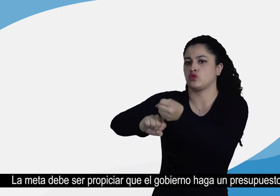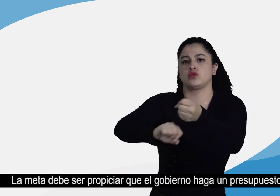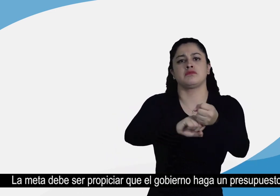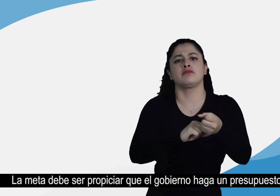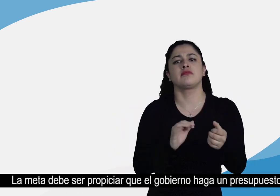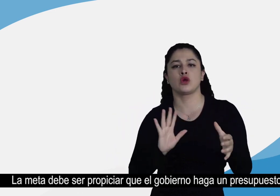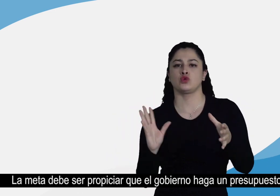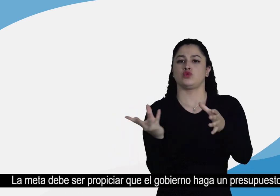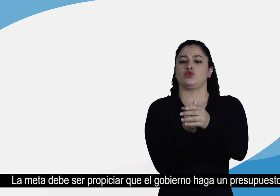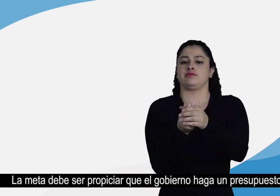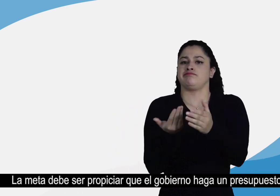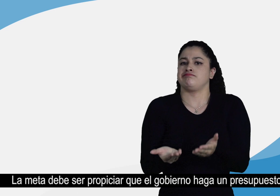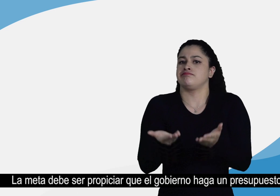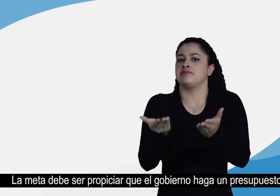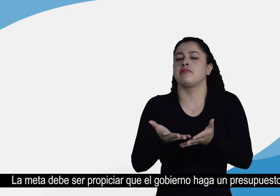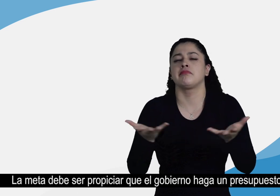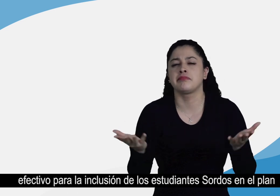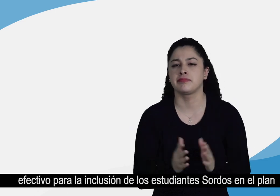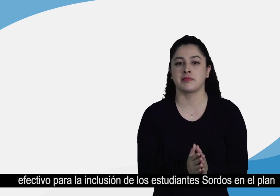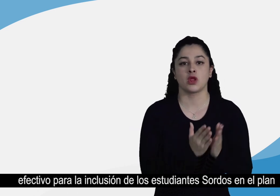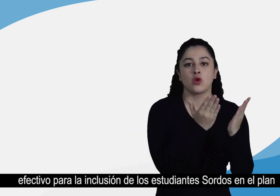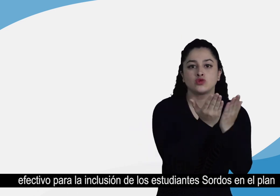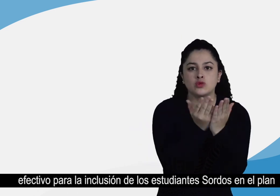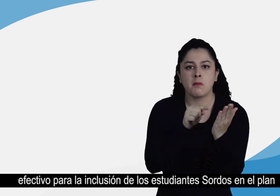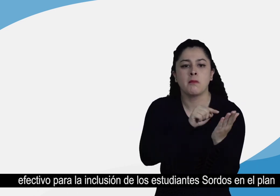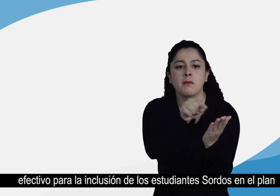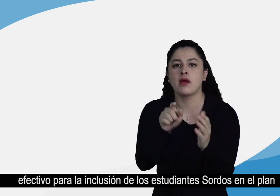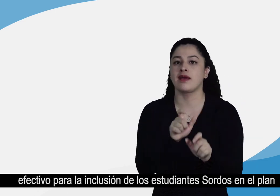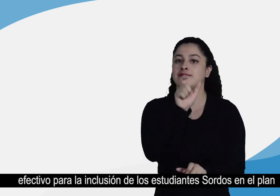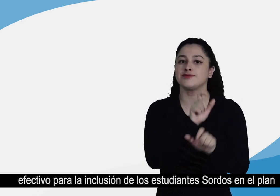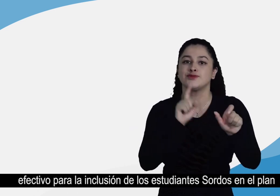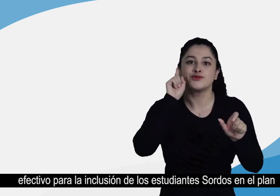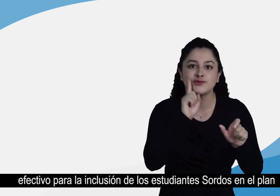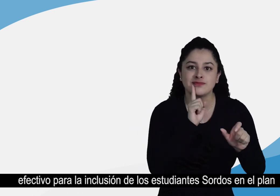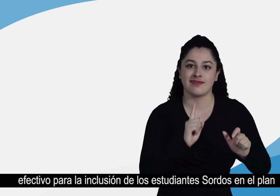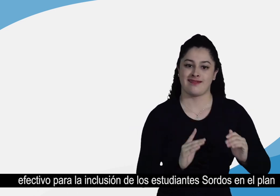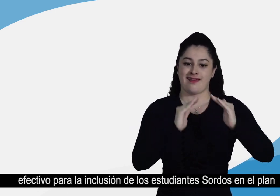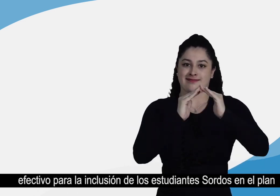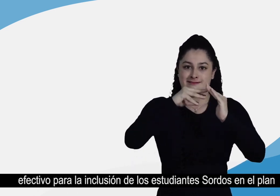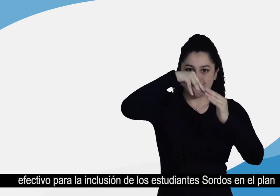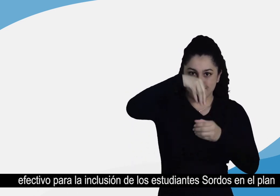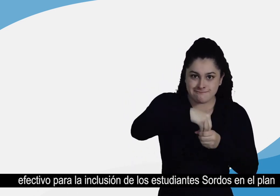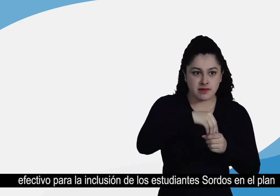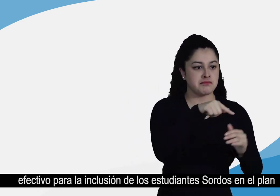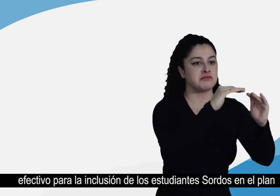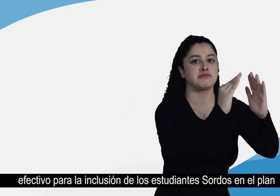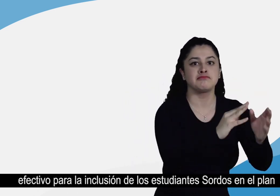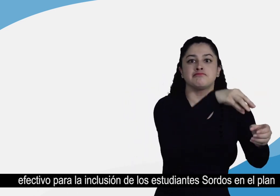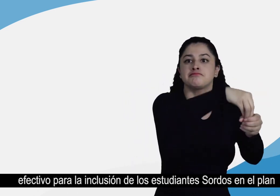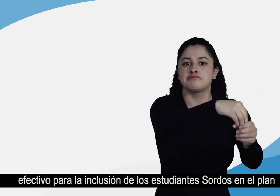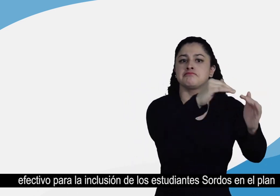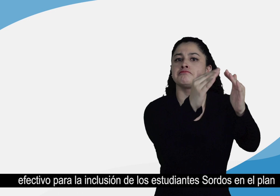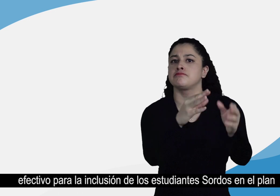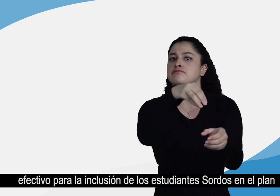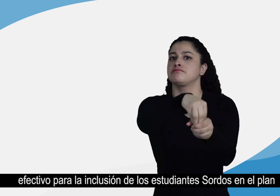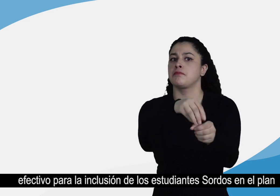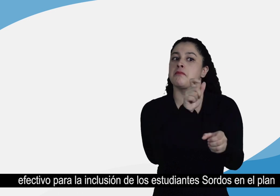Haga un presupuesto efectivo Para la inclusión de los estudiantes sordos